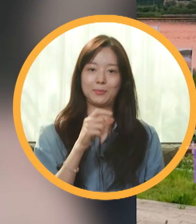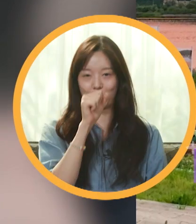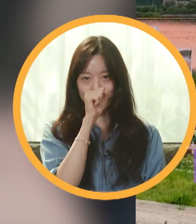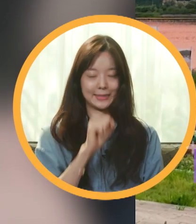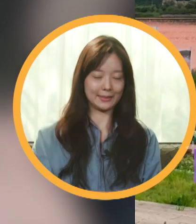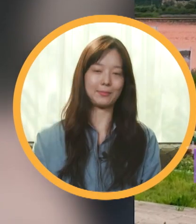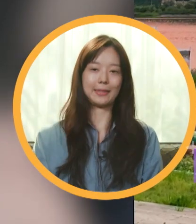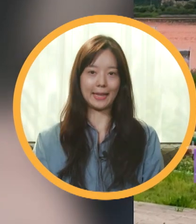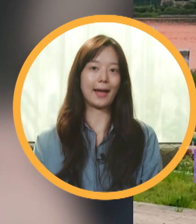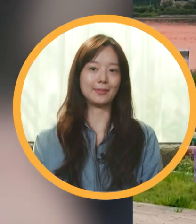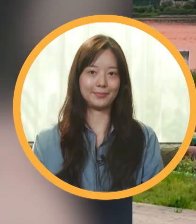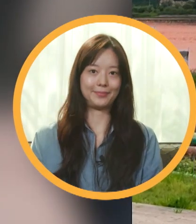왔으면 좋겠습니다.